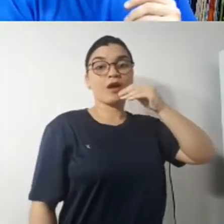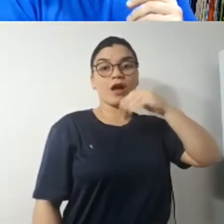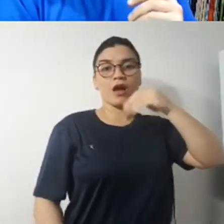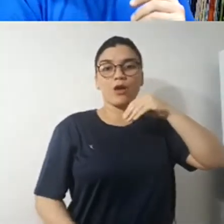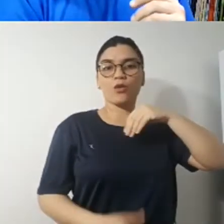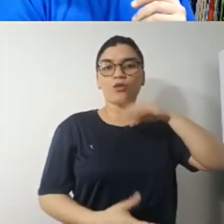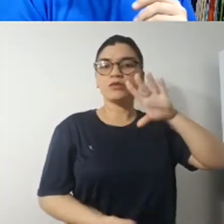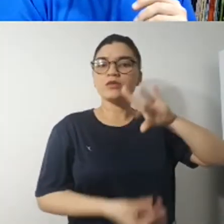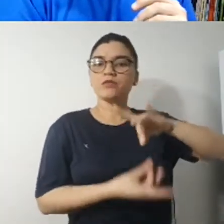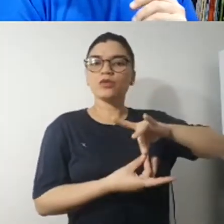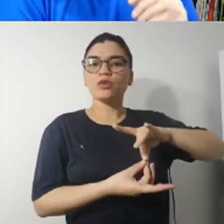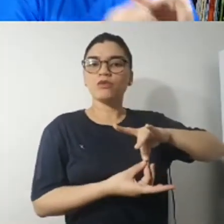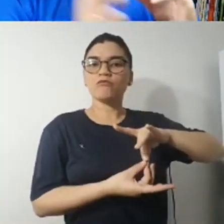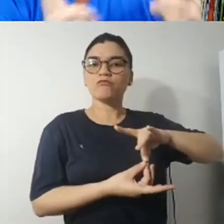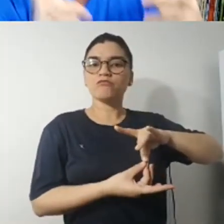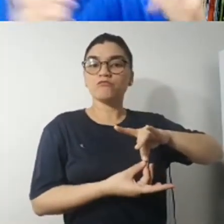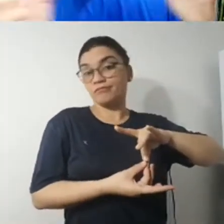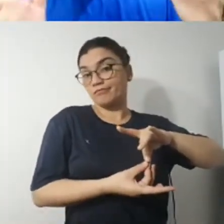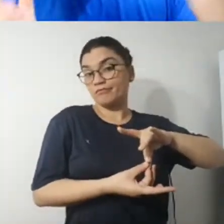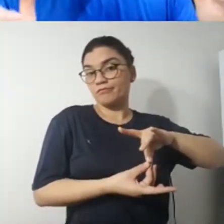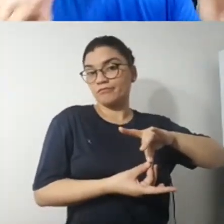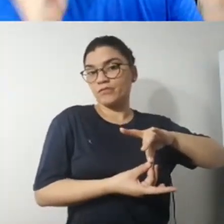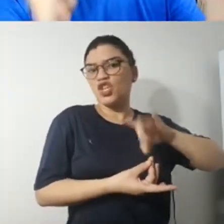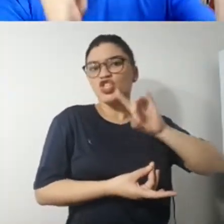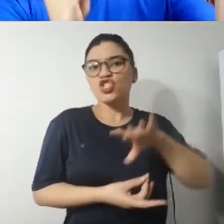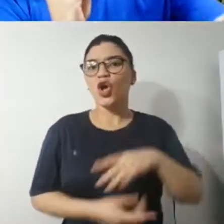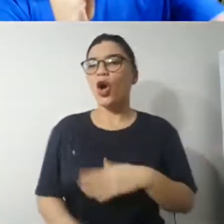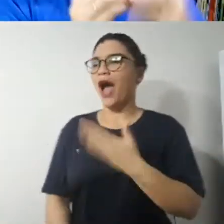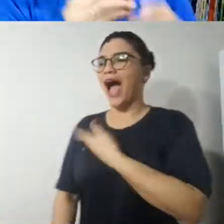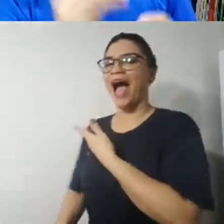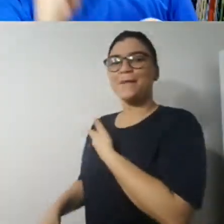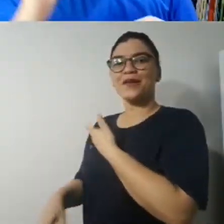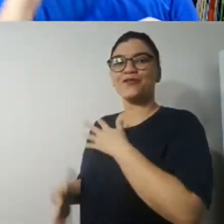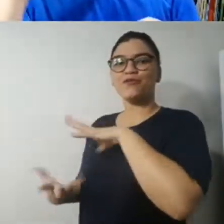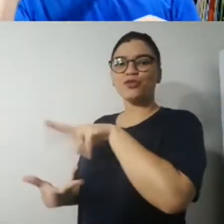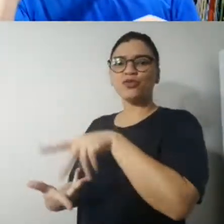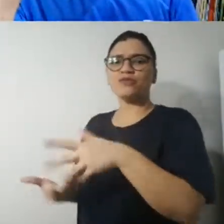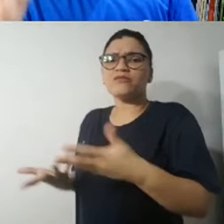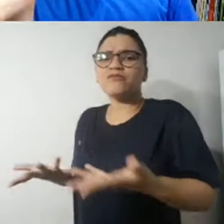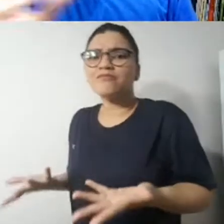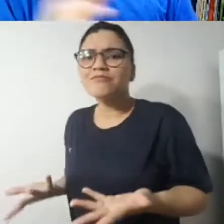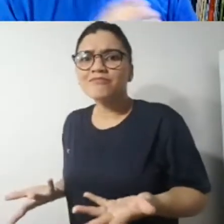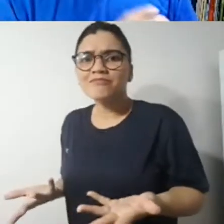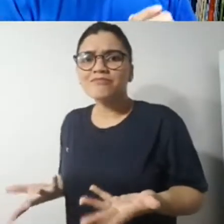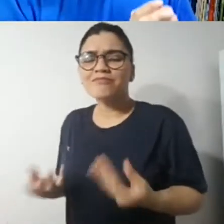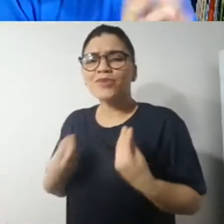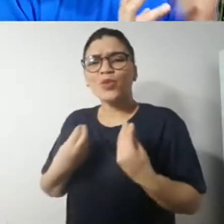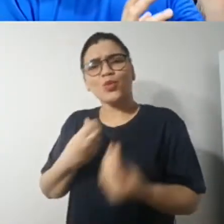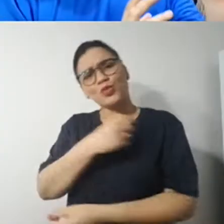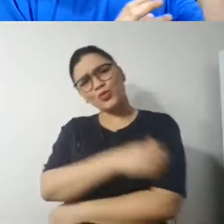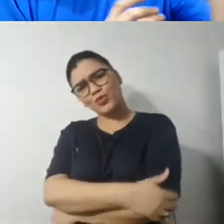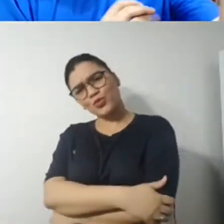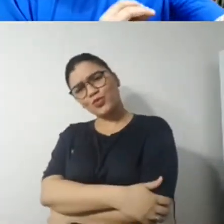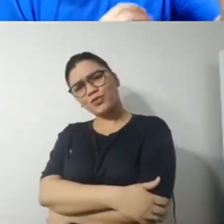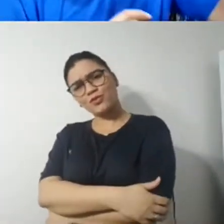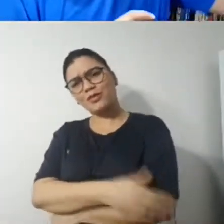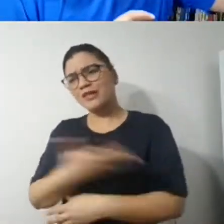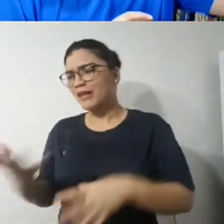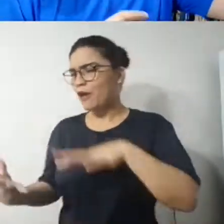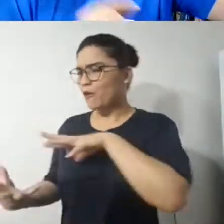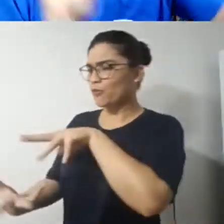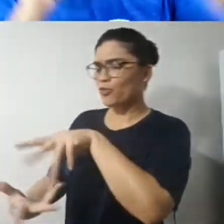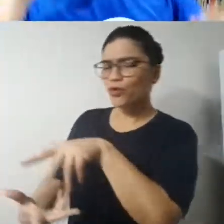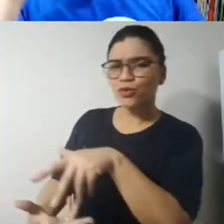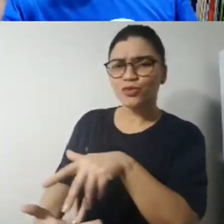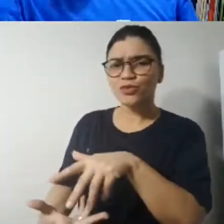da igreja, mas ele consegue encontrar afinidades com pessoas secularizadas, com pessoas mundanas, com pessoas que têm outras